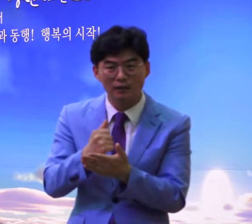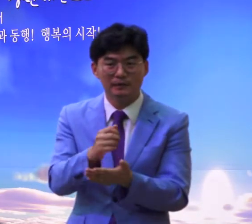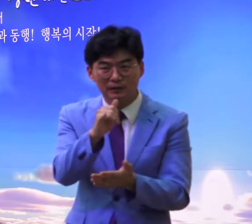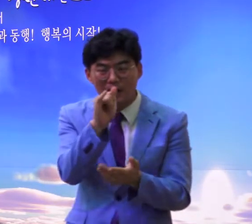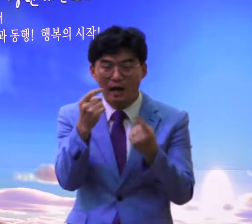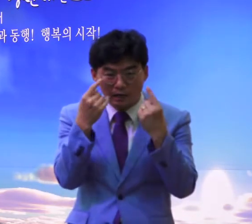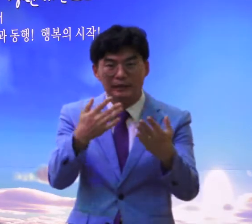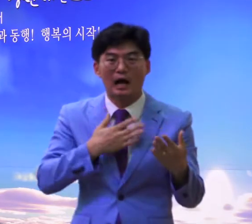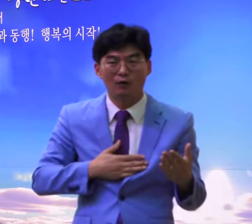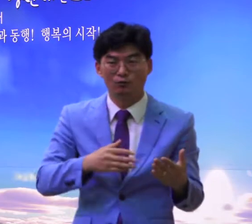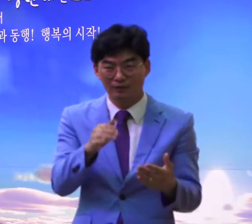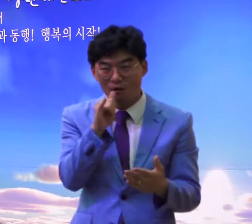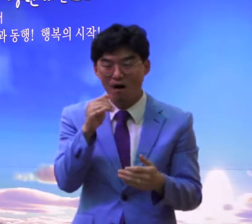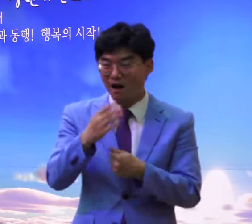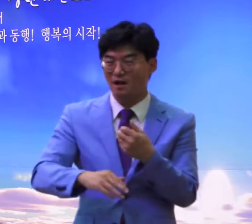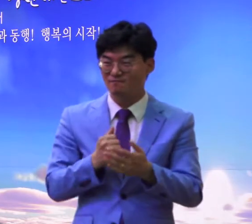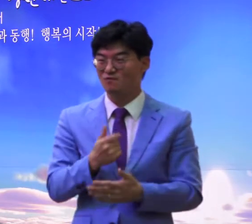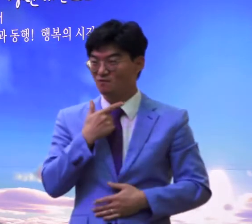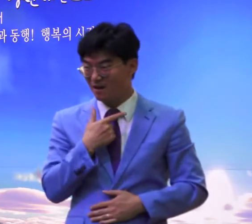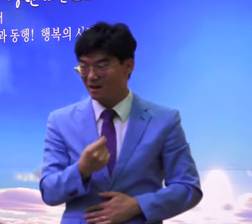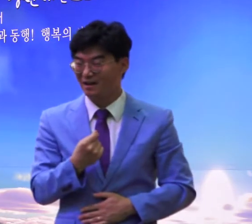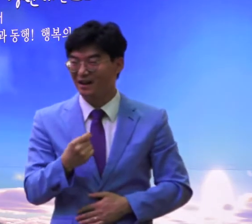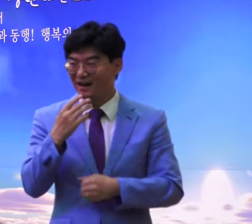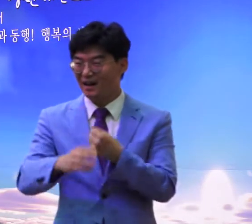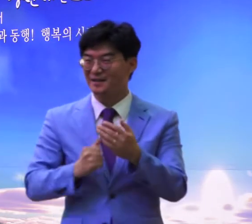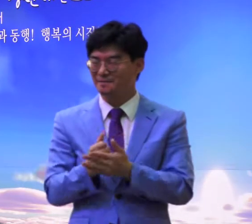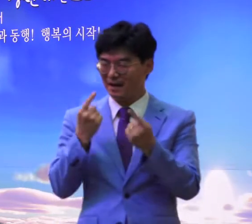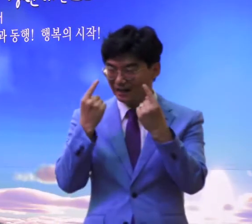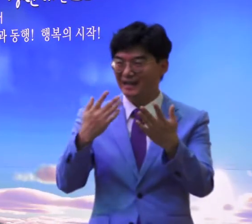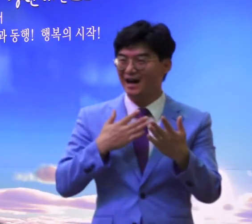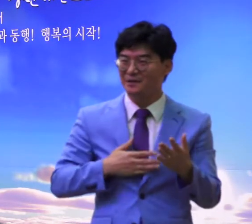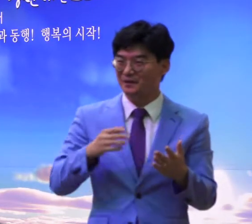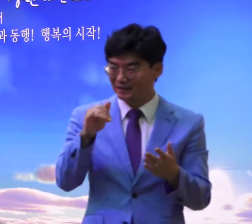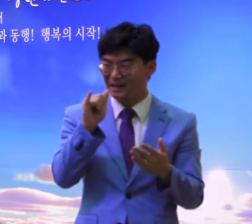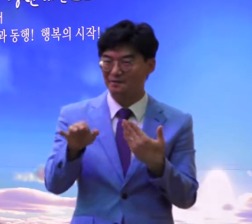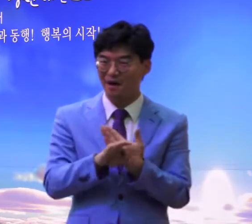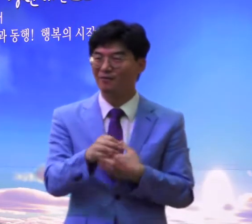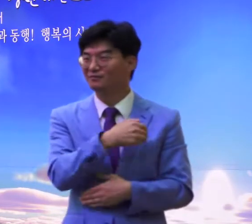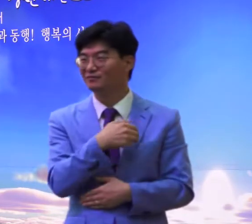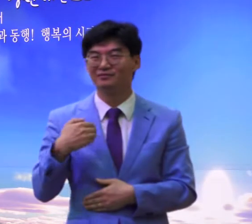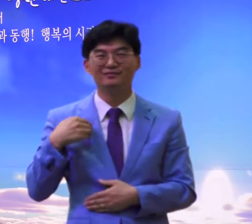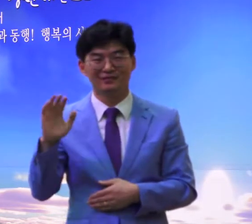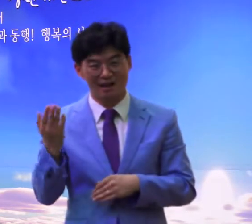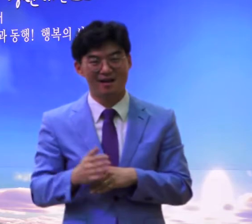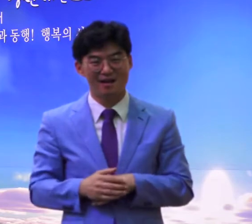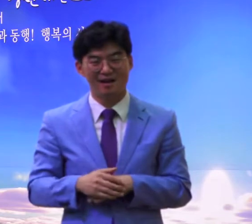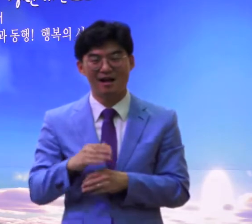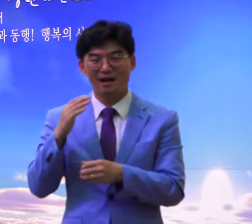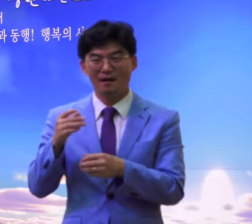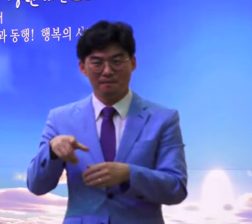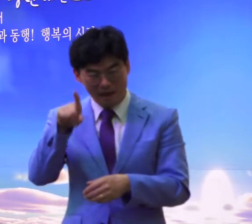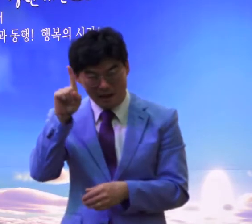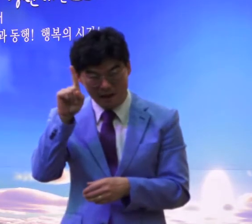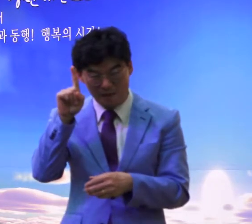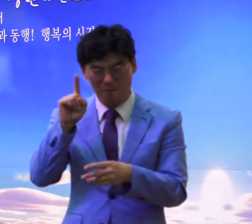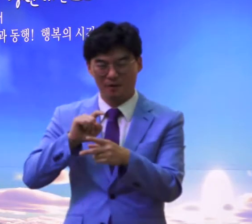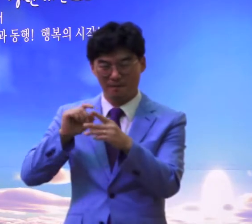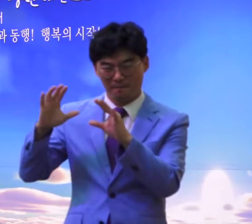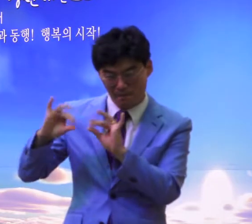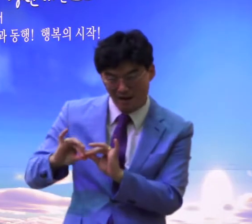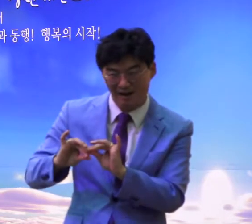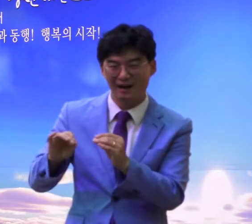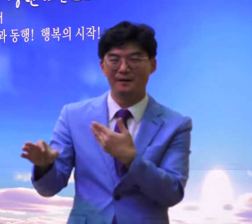믿기 때문에 그 상황을 받아들일 수도 있고 때로는 내가 믿음의 사람으로 양보하고 손해볼 수도 있게 될 것입니다.